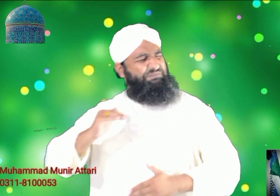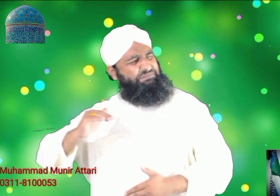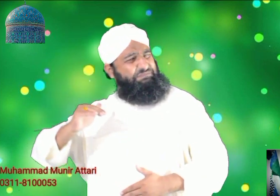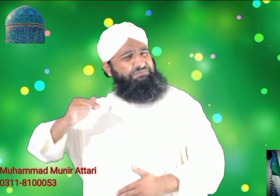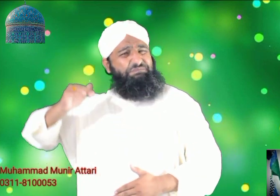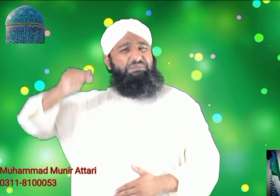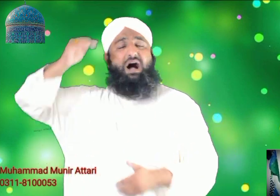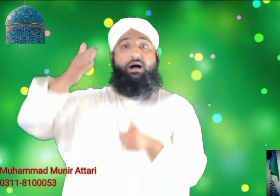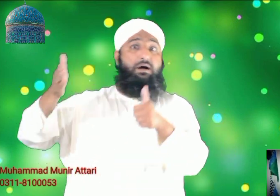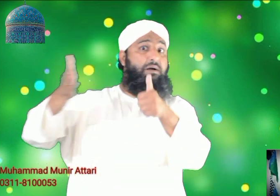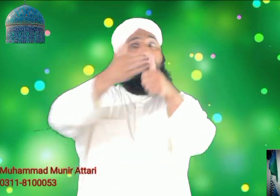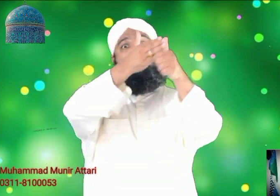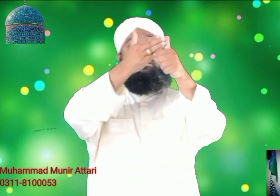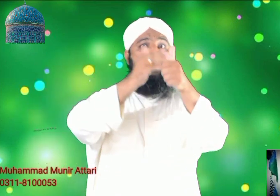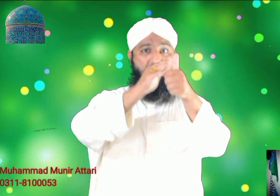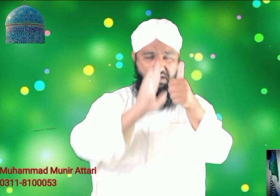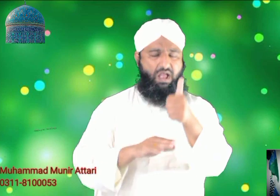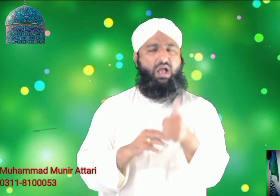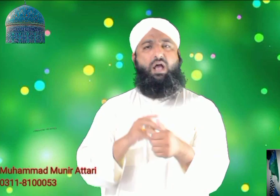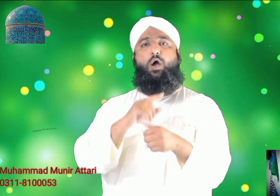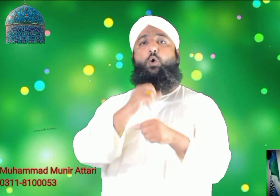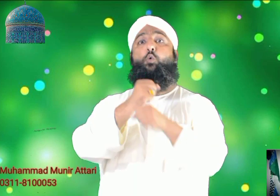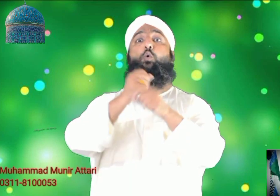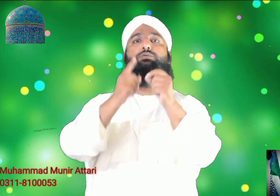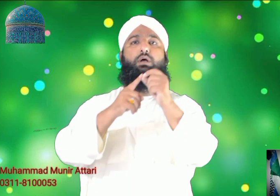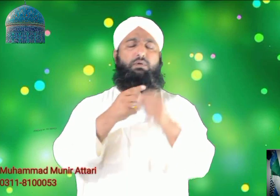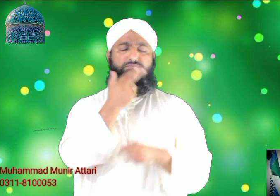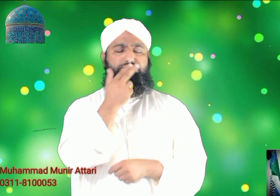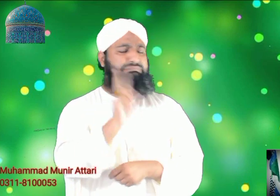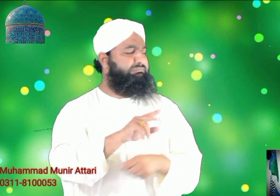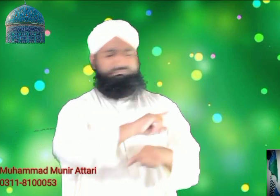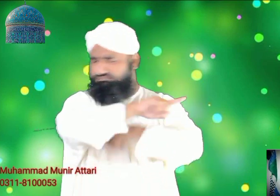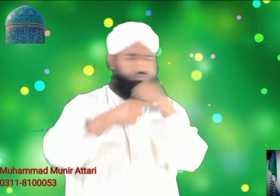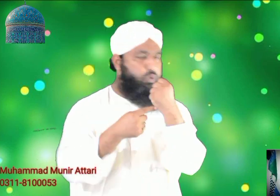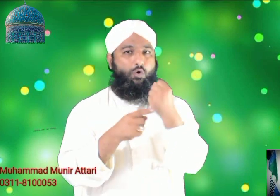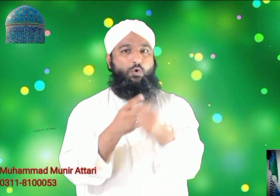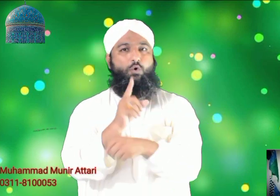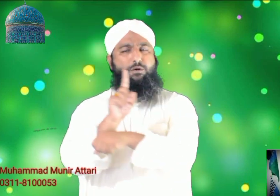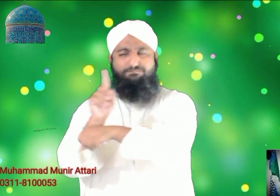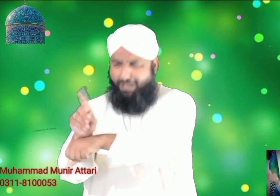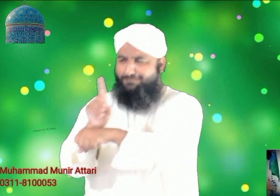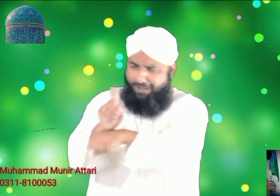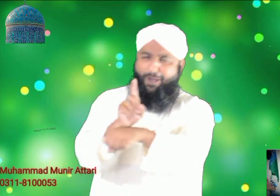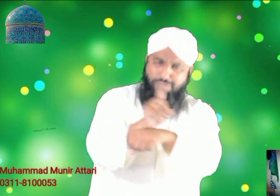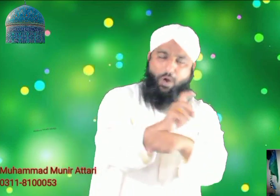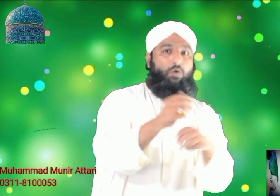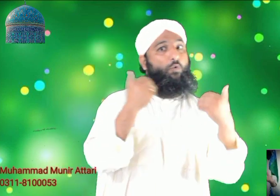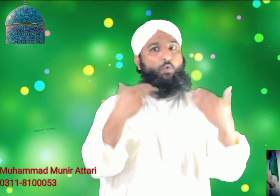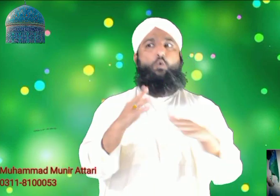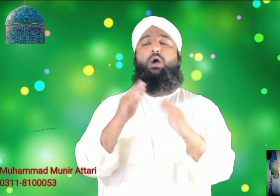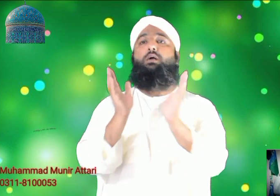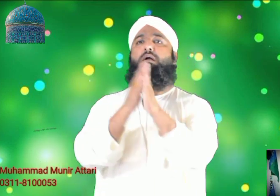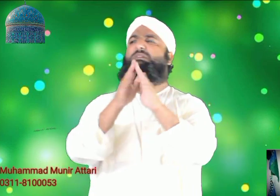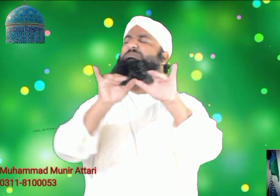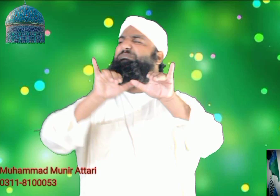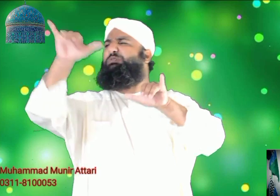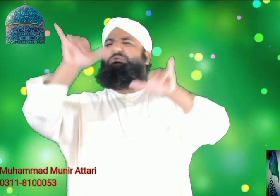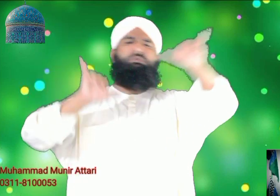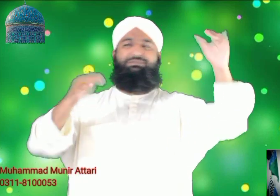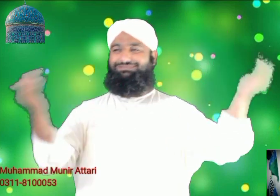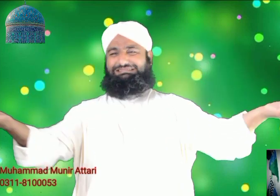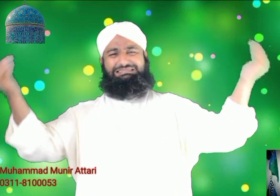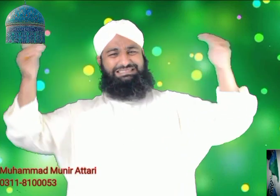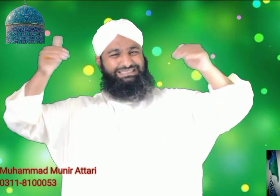کے اشارے سے کام ہو جاتے ہوں، جس کی کرامتوں کا ایک پورا دفتر ہو، لوگ دور دور سے آ کر اپنی مرادیں جن سے پاتے